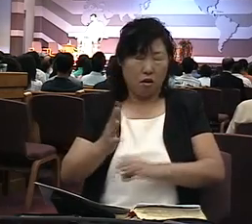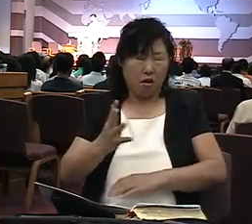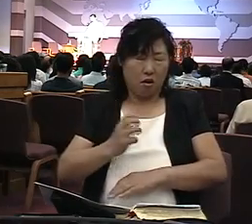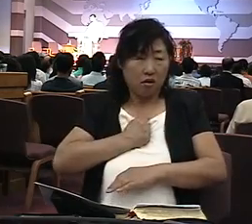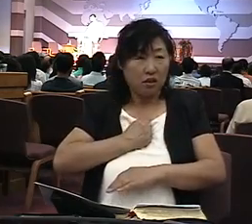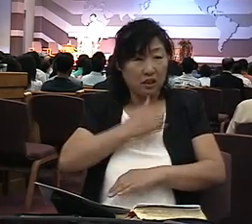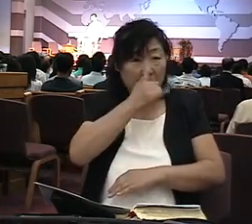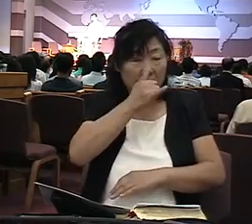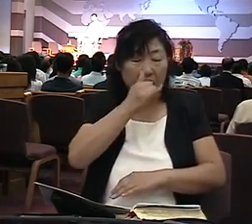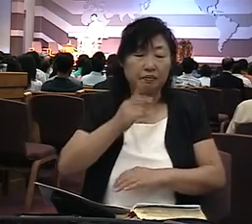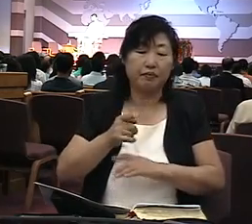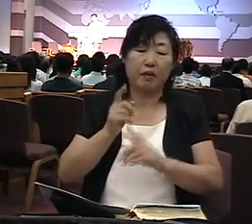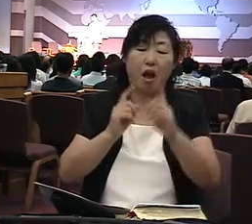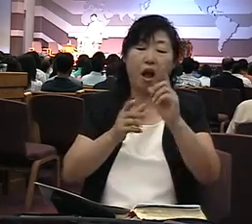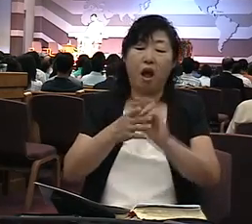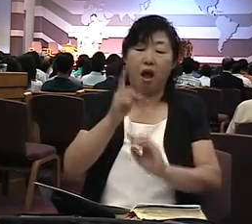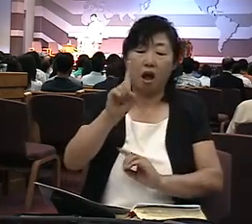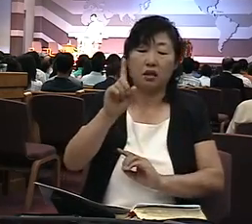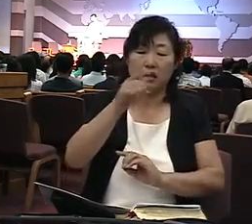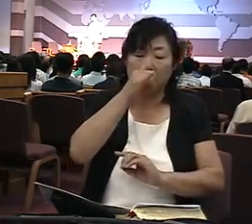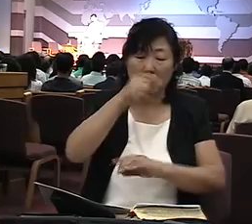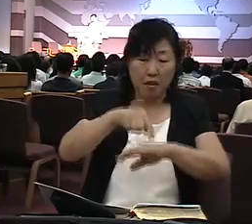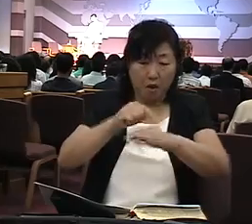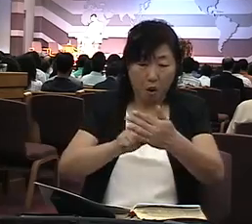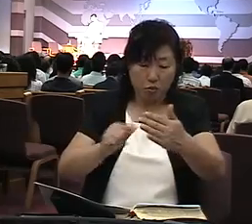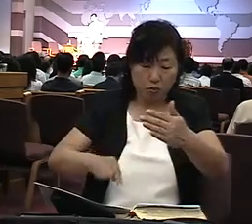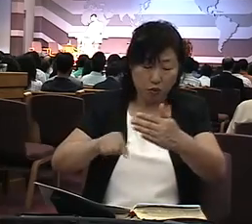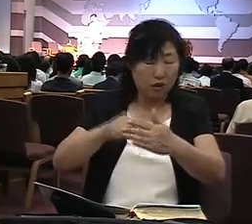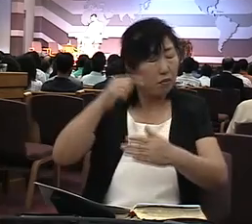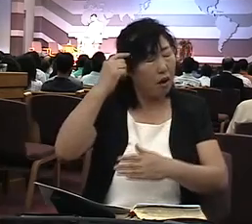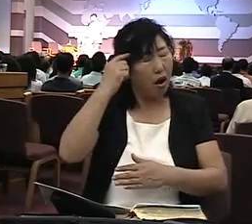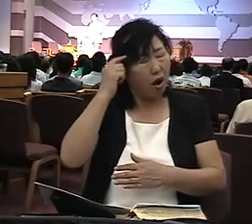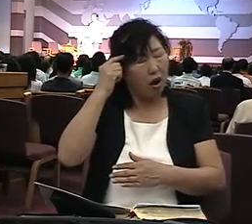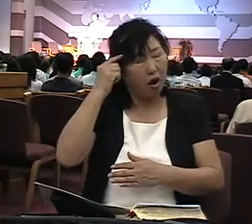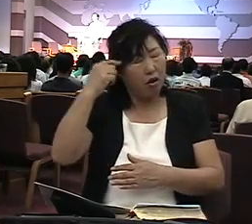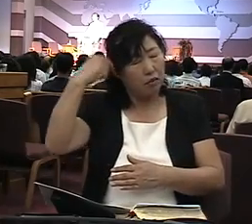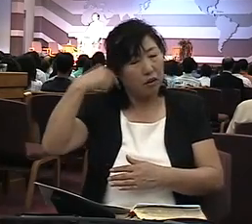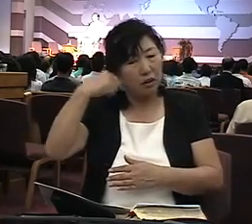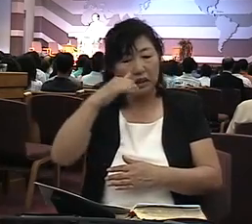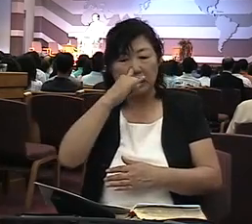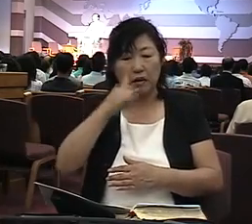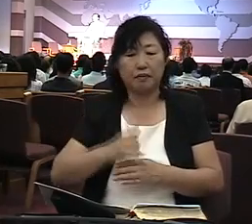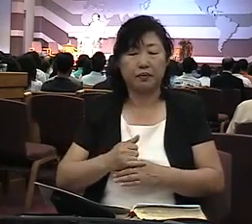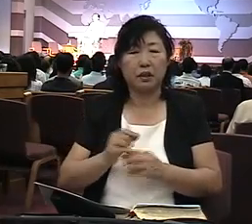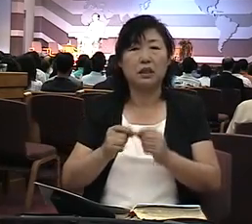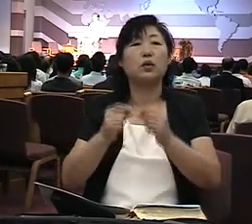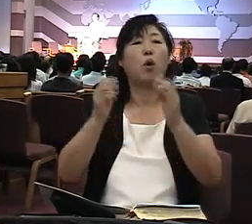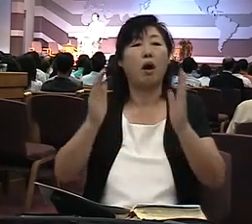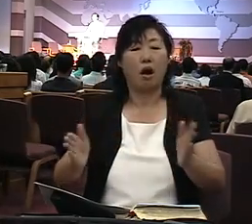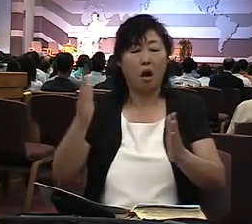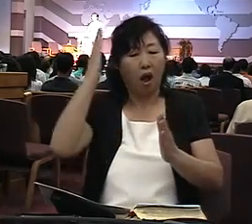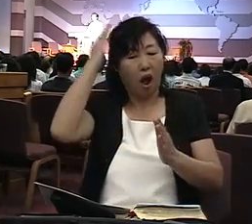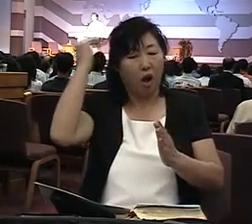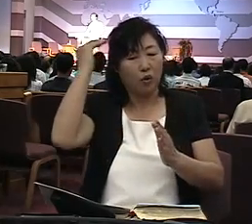그러면서 한 가지 제 마음속에 느껴진 것은 그동안 한국교회가 한국 사회에 덕이 되지